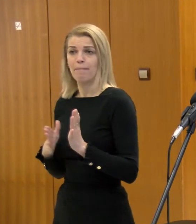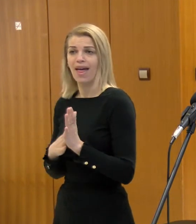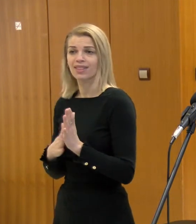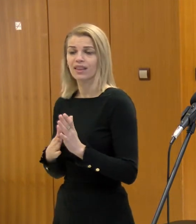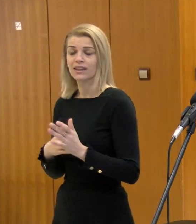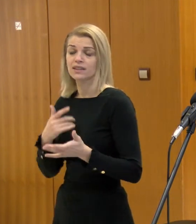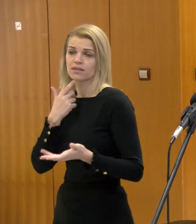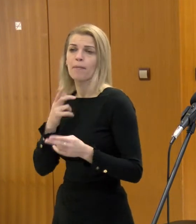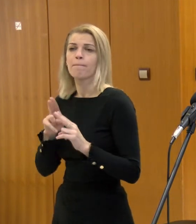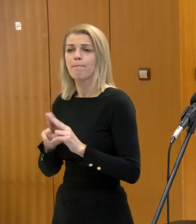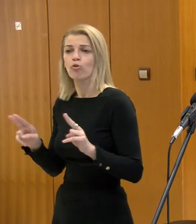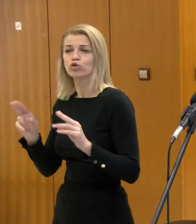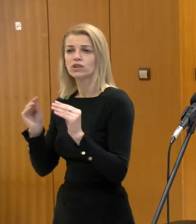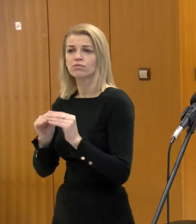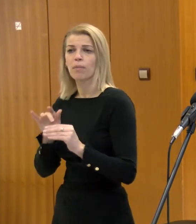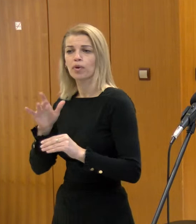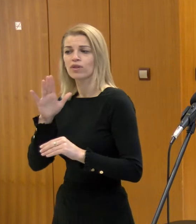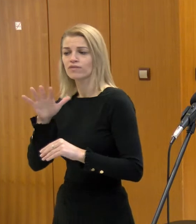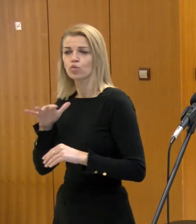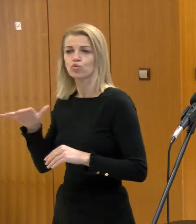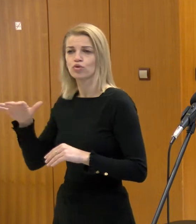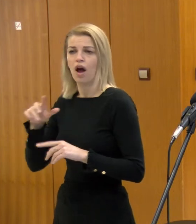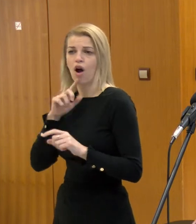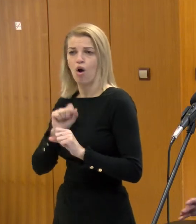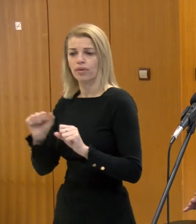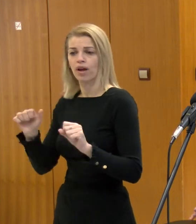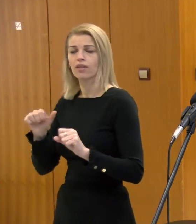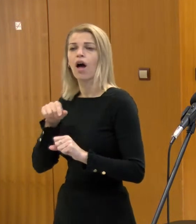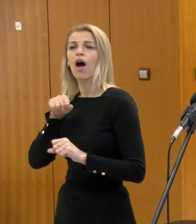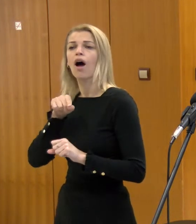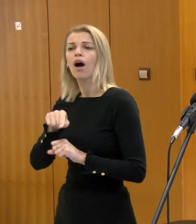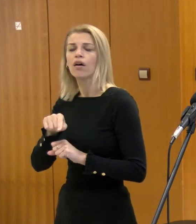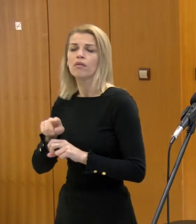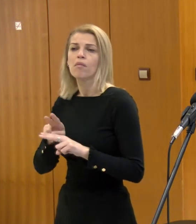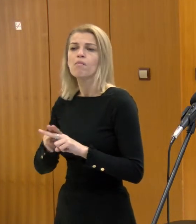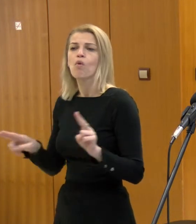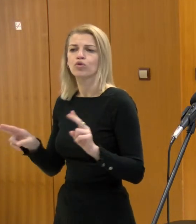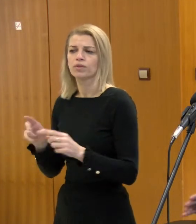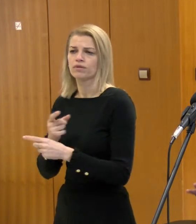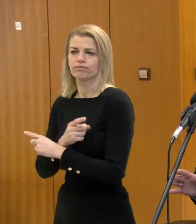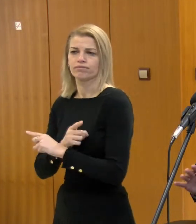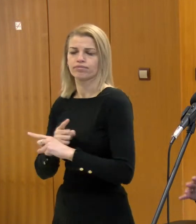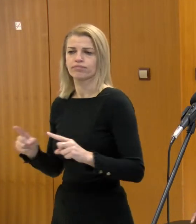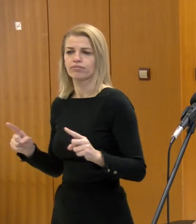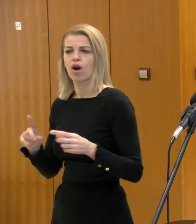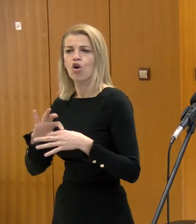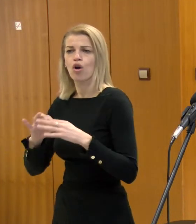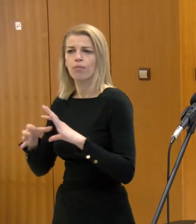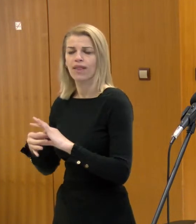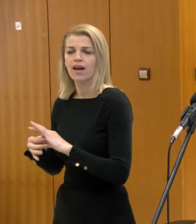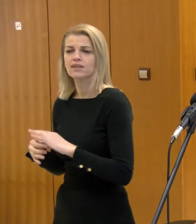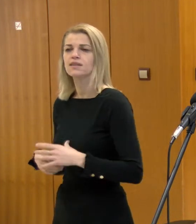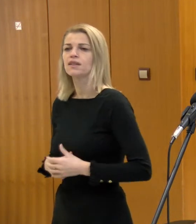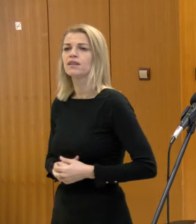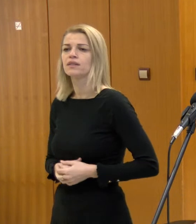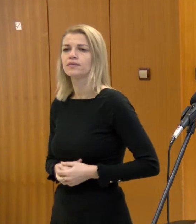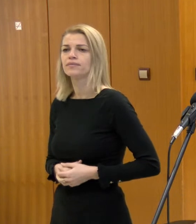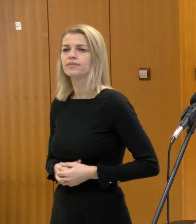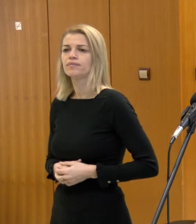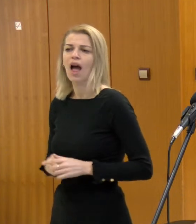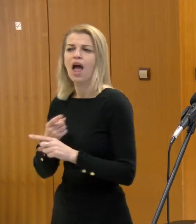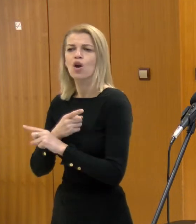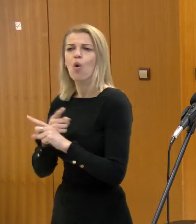možných systémov. Protivzdušná obrana pozostáva alebo môže pozostávať z rôznych kombinácií, s rôznym